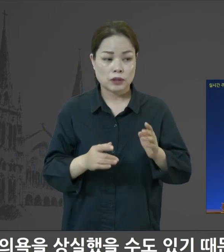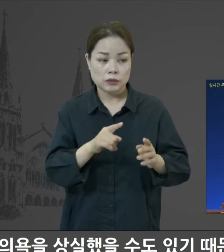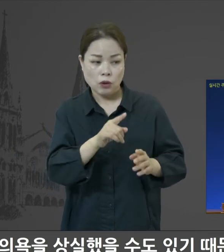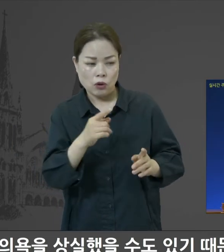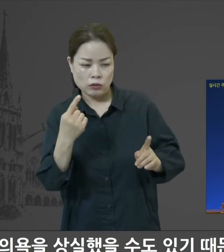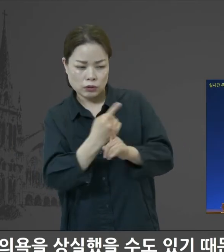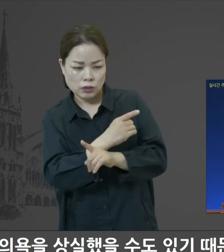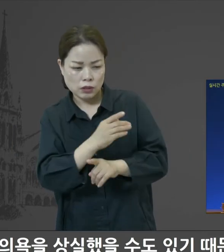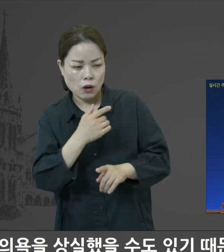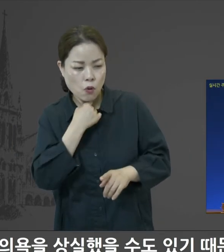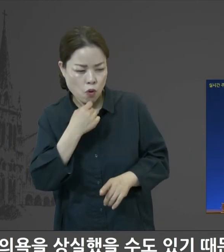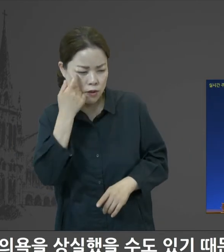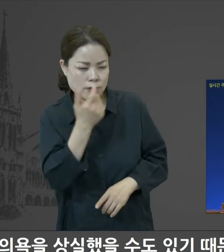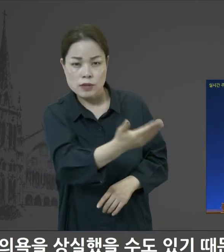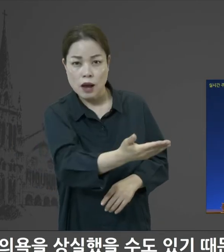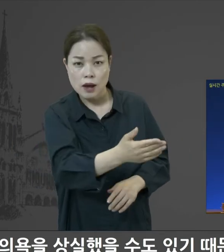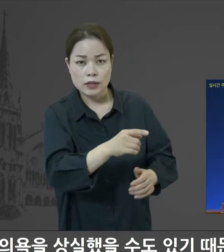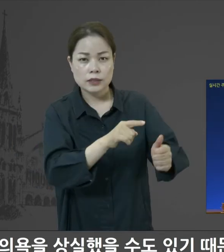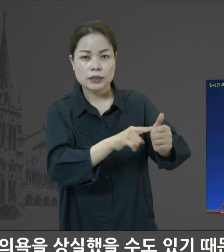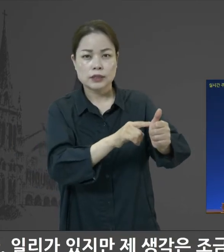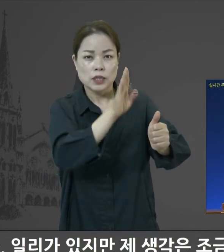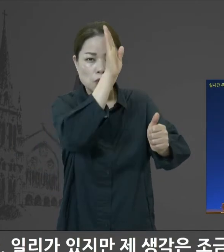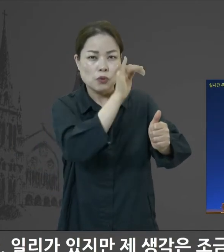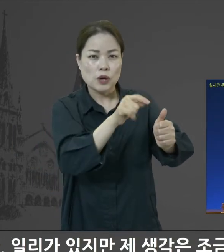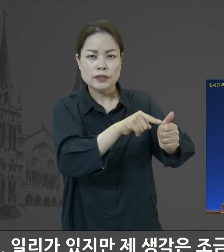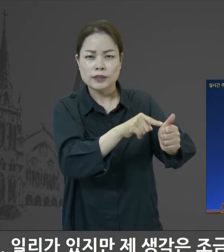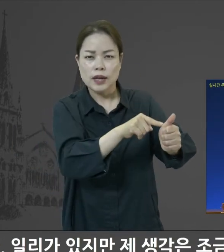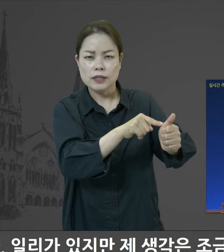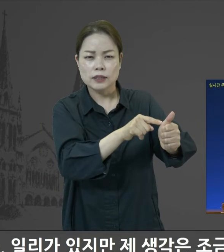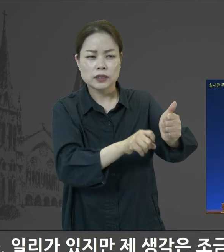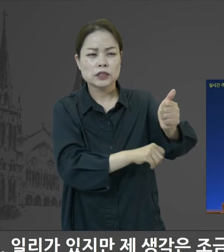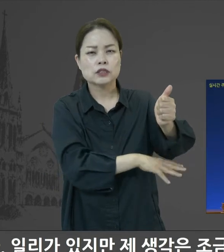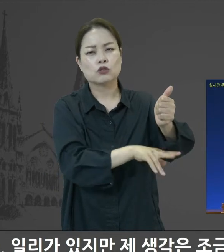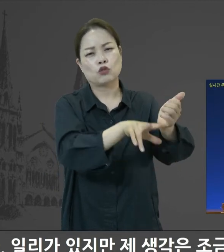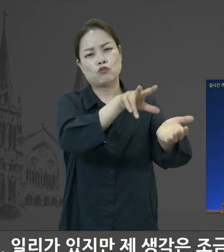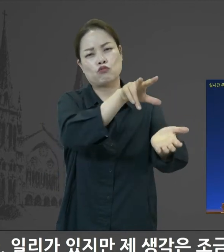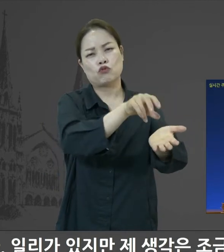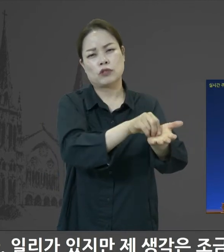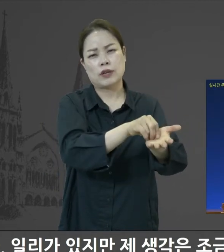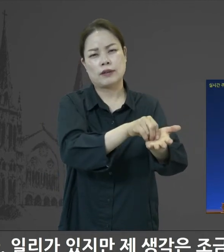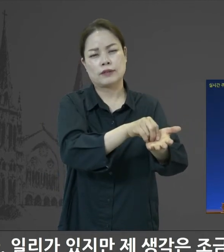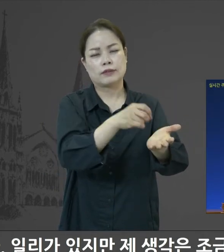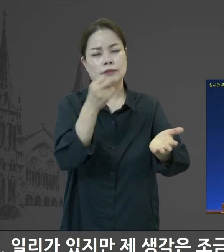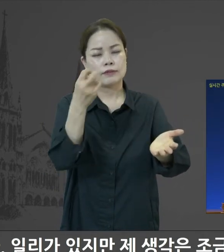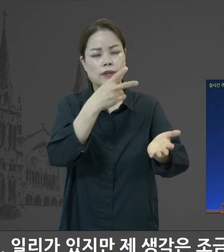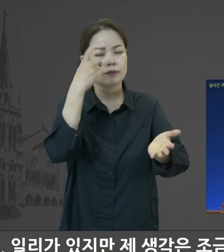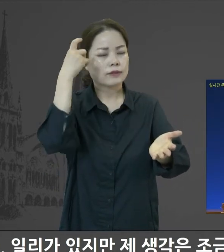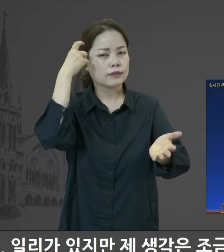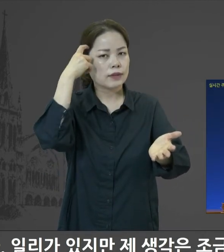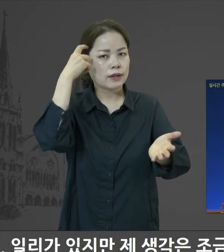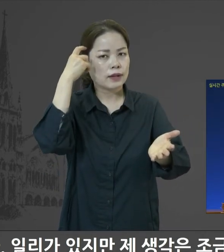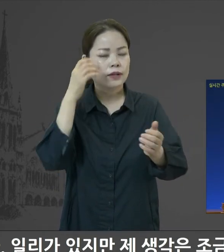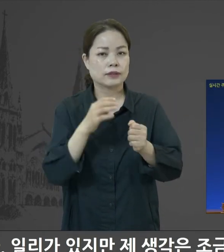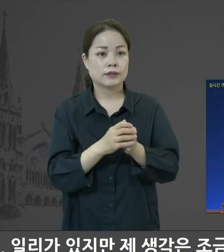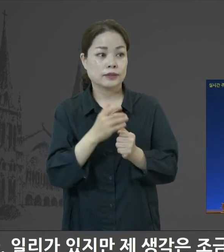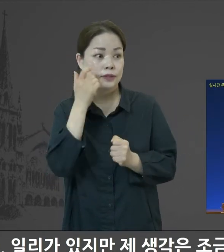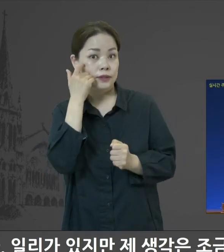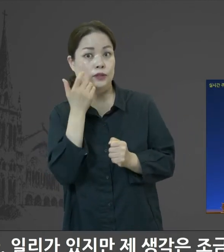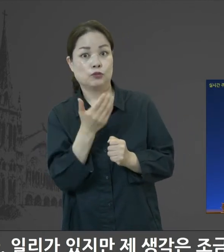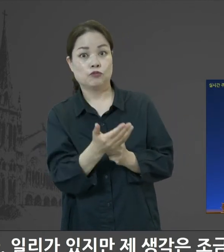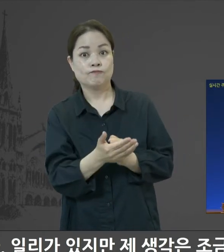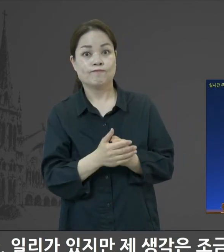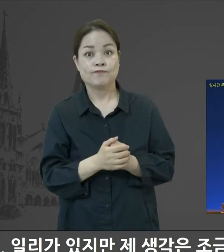하느냐? 이 질문은 이 사람의 근원적인 문제가 무엇인지 다시 한번 생각해 보게 하는 그런 질문이